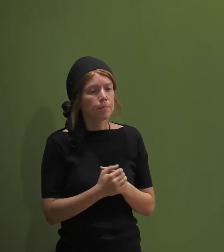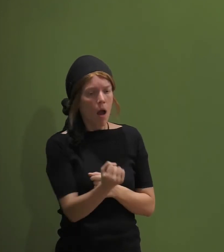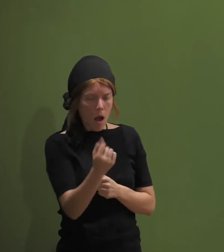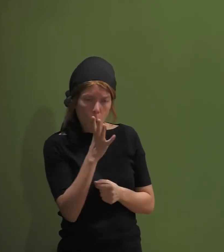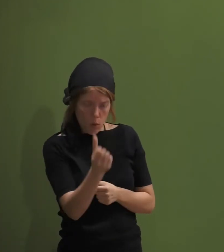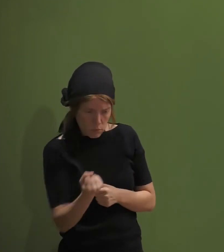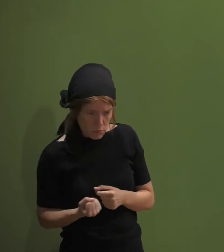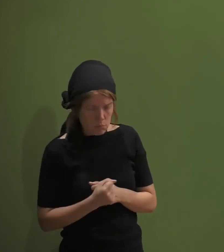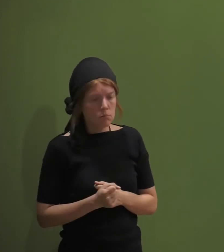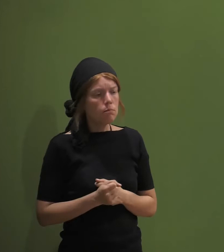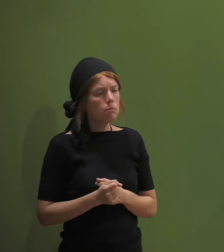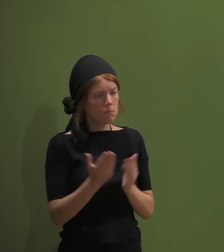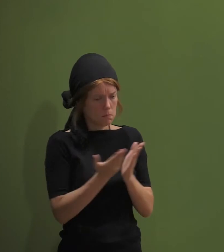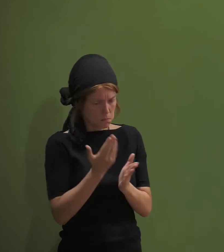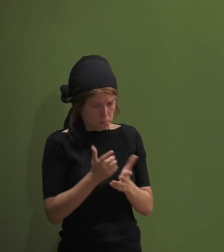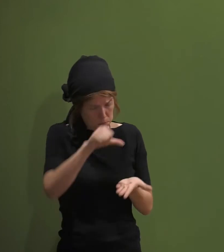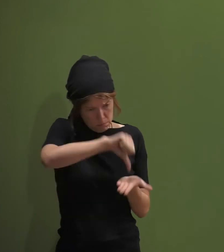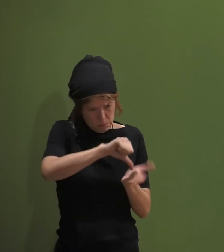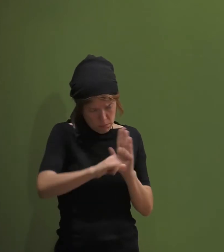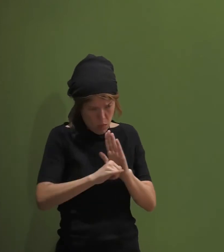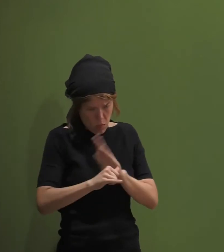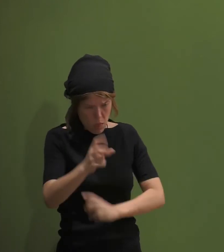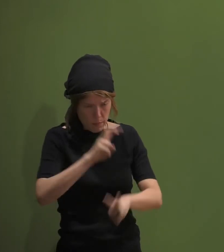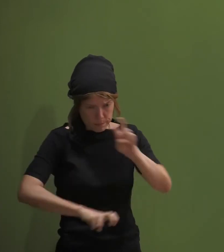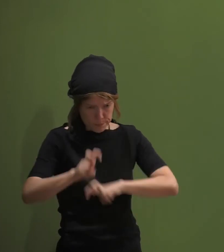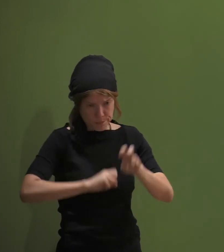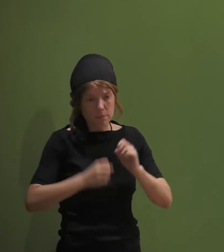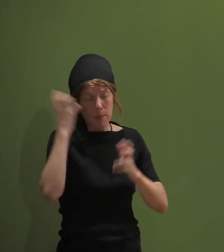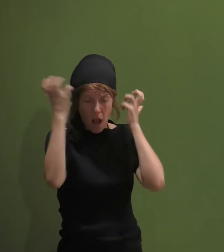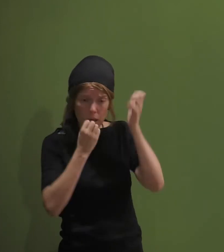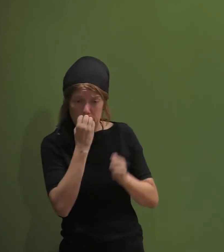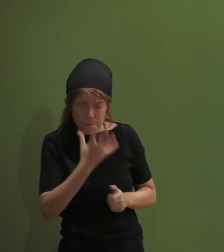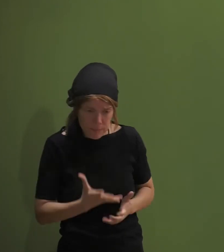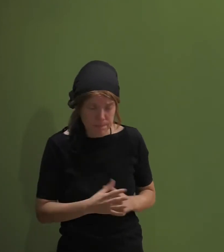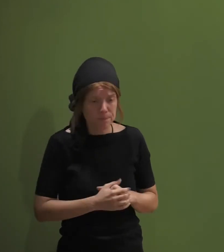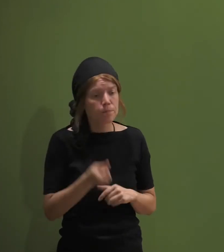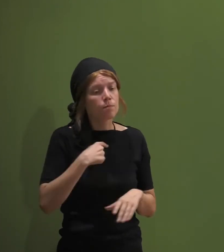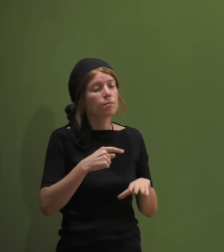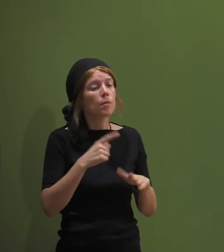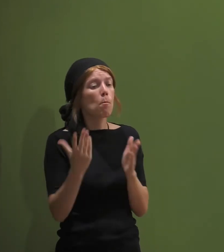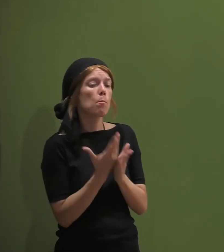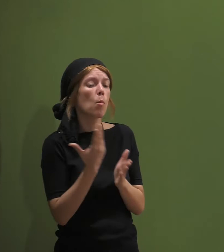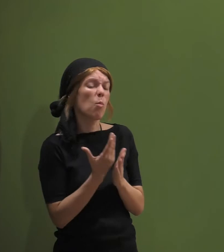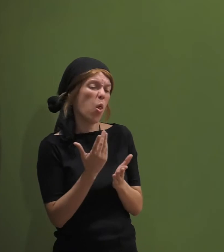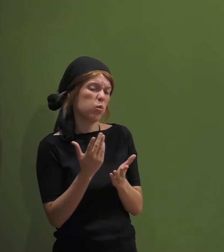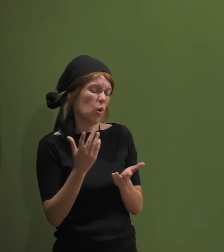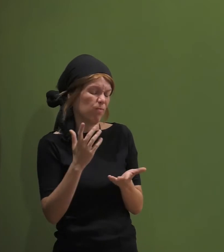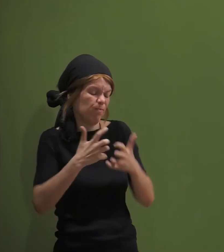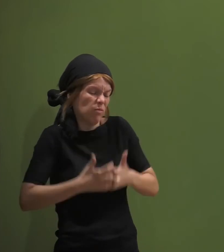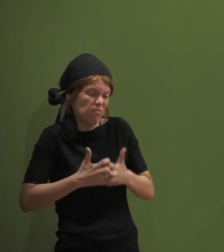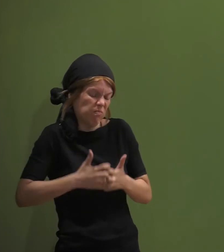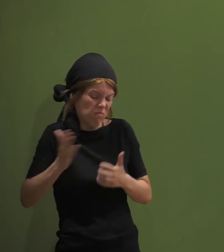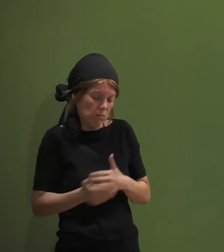ahorro de agua, la búsqueda de productos locales, la preocupación por el bienestar animal, la elección de productos menos procesados o